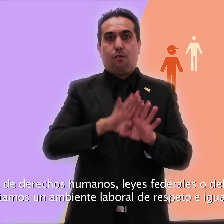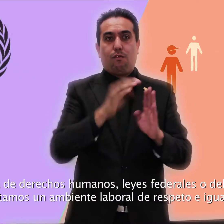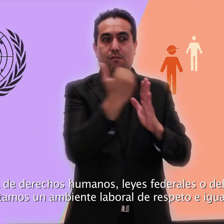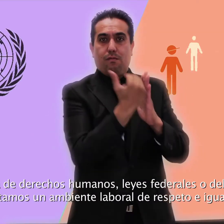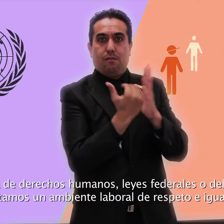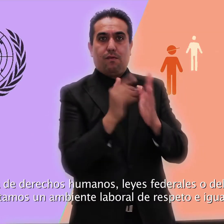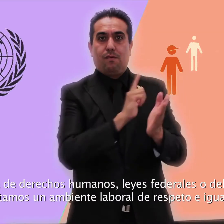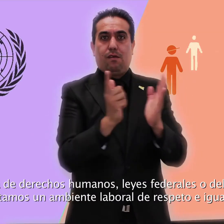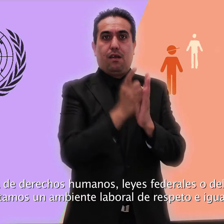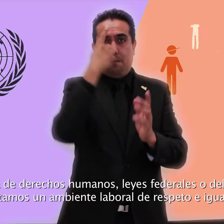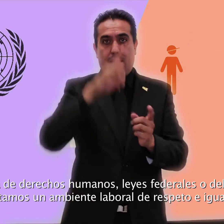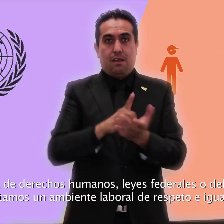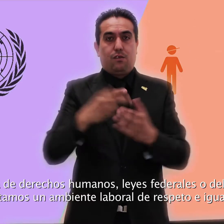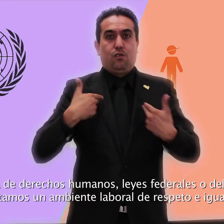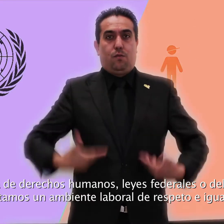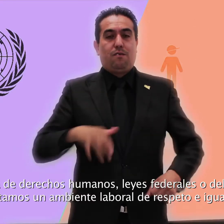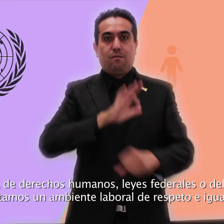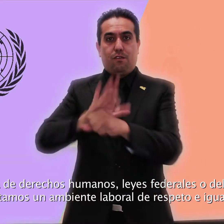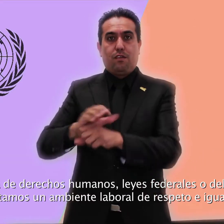materia de derechos humanos, leyes federales o del Estado.